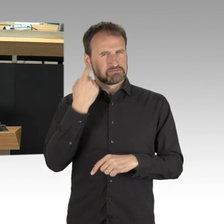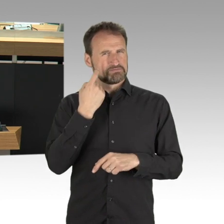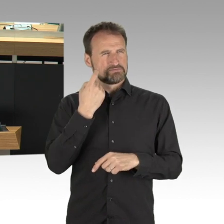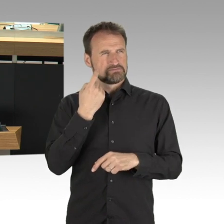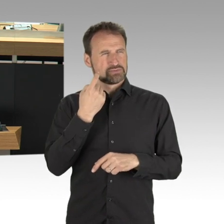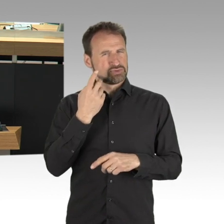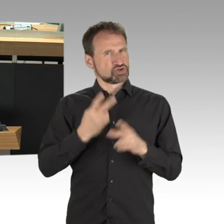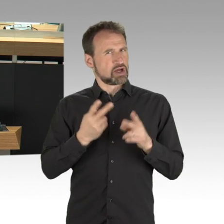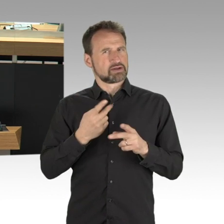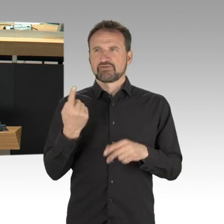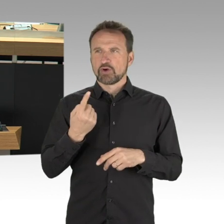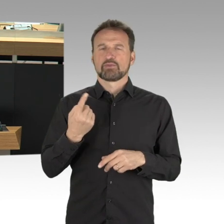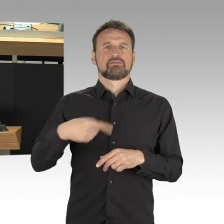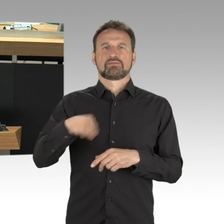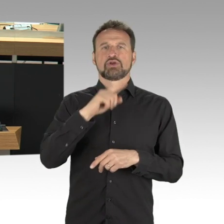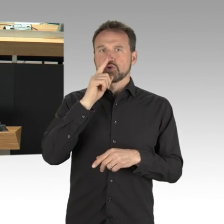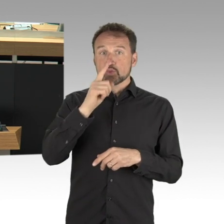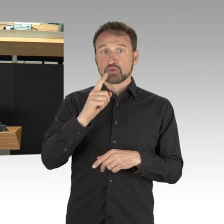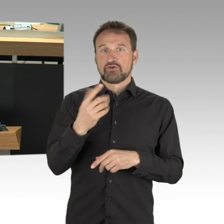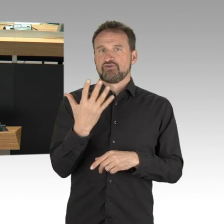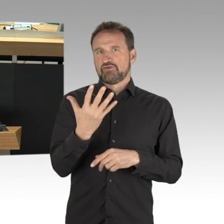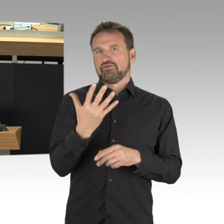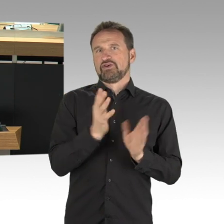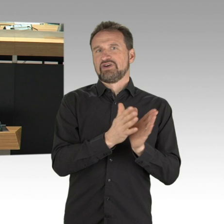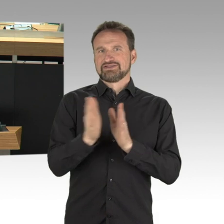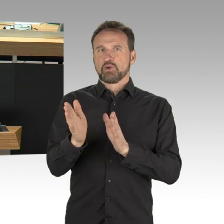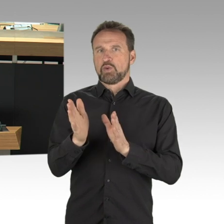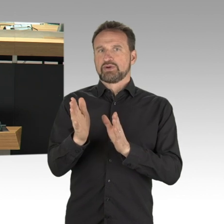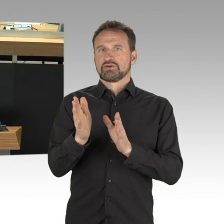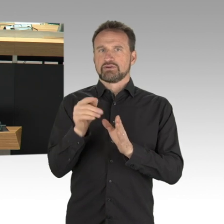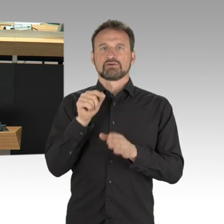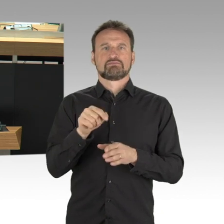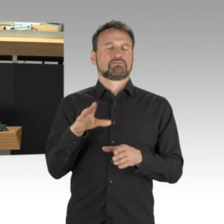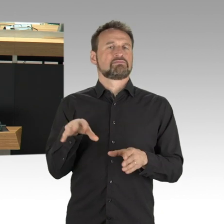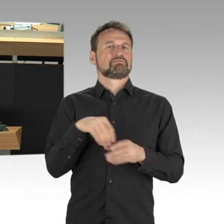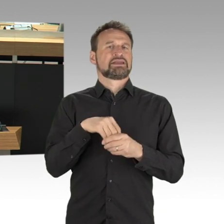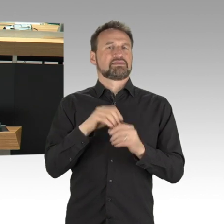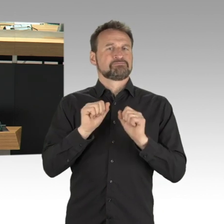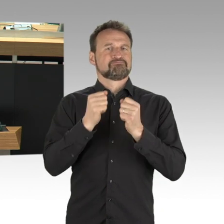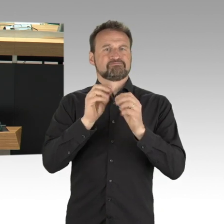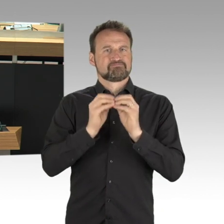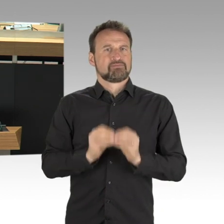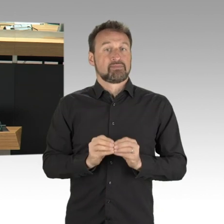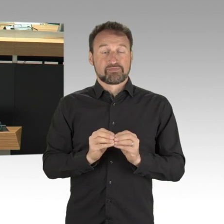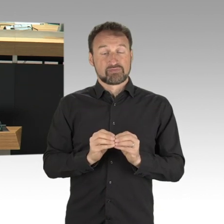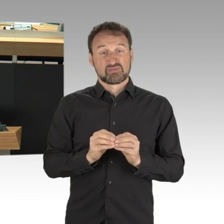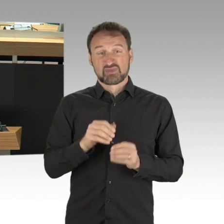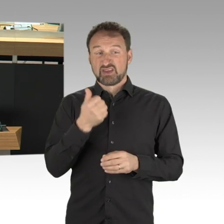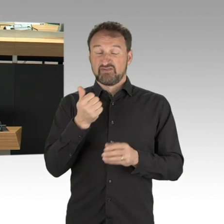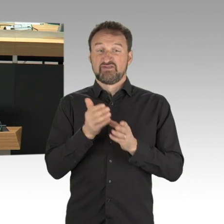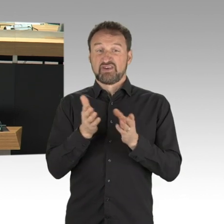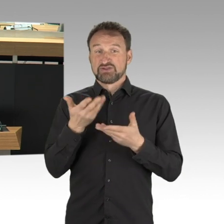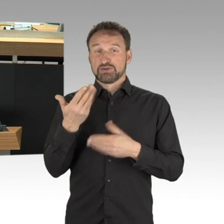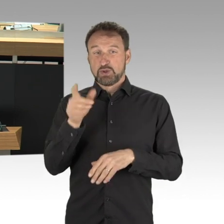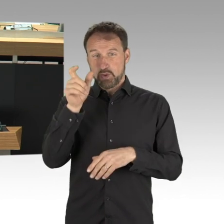fraktionslose Kollege Wild und AfD-Politiker, er ist immer noch Mitglied ihrer Partei, verhöhnte bei der Gedenkstunde die Opfer der